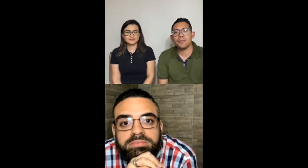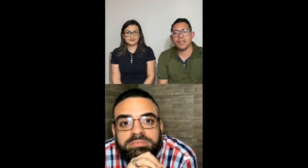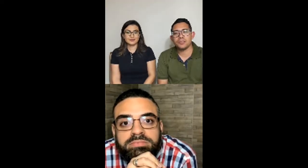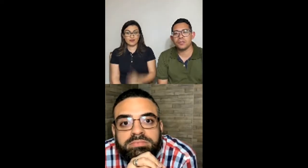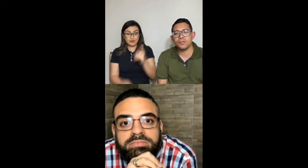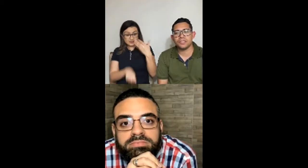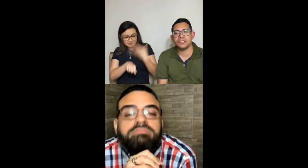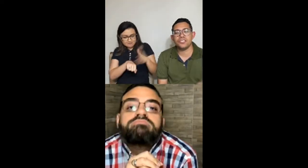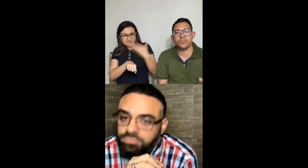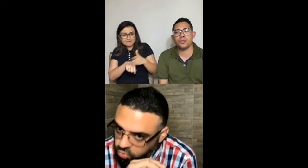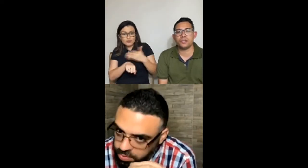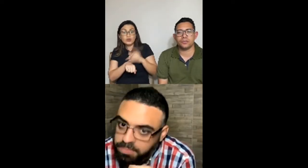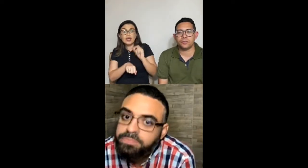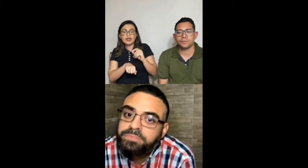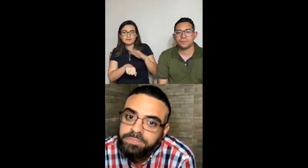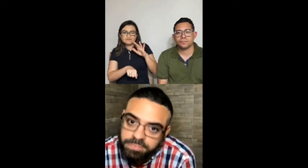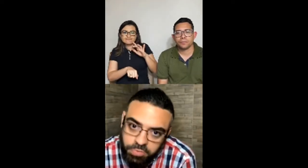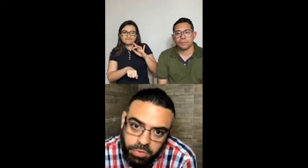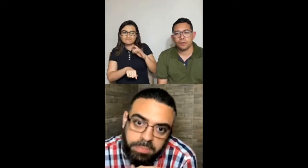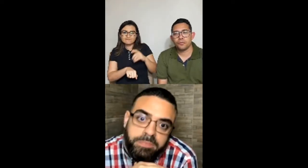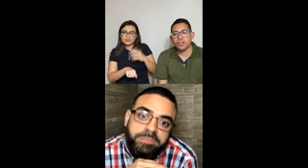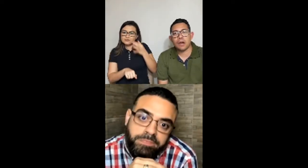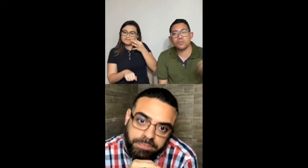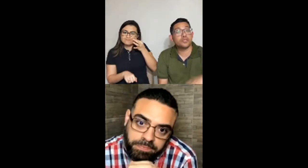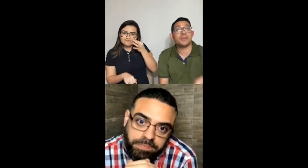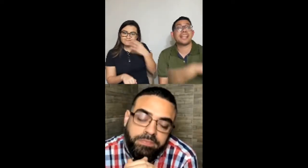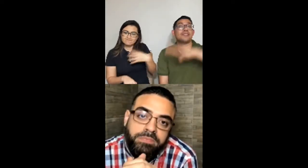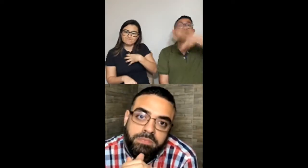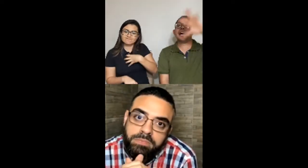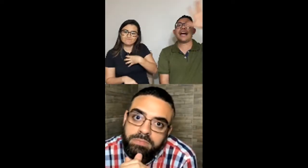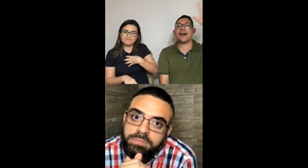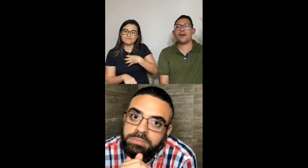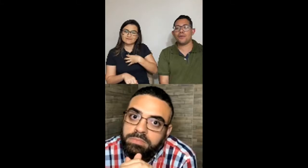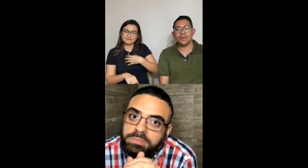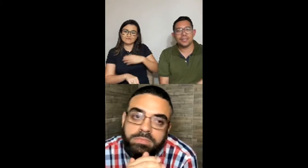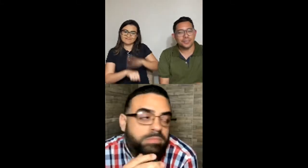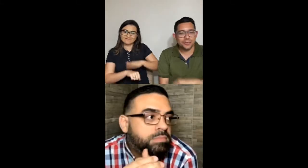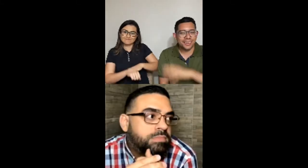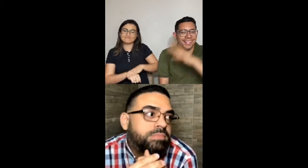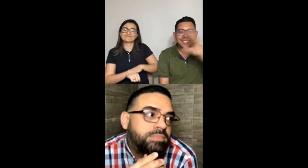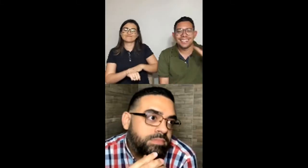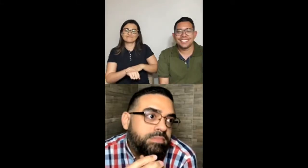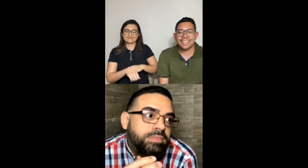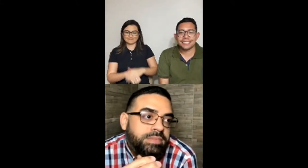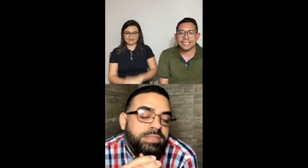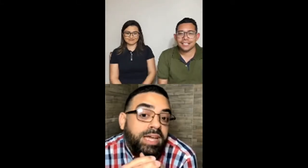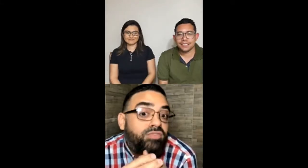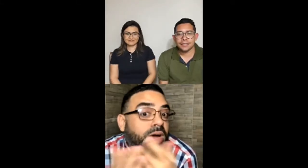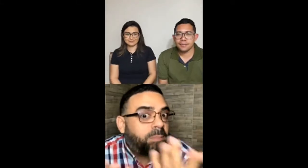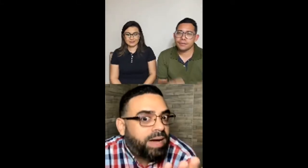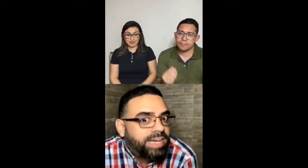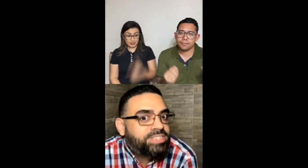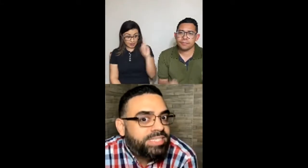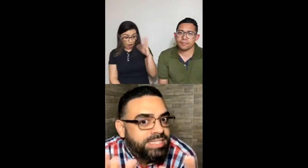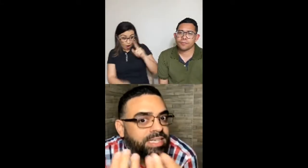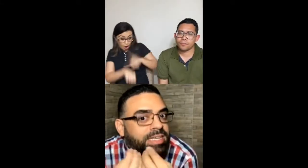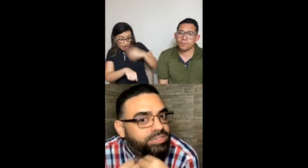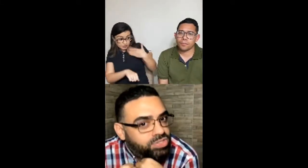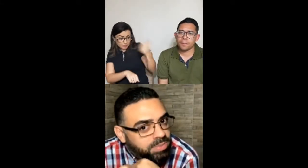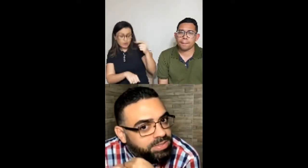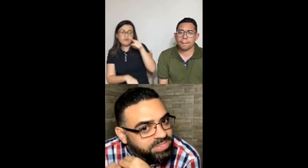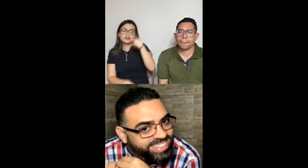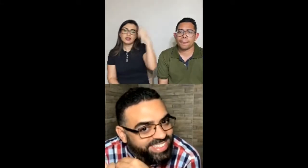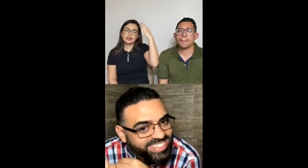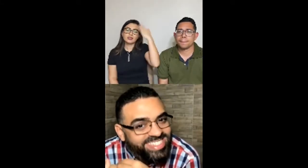prática mesmo que você sentiu isso. Não foi algo sobrenatural, não foi nada...